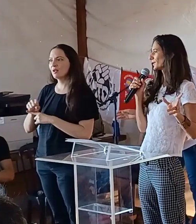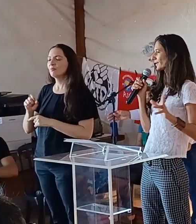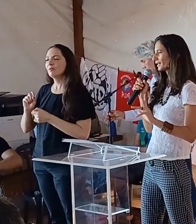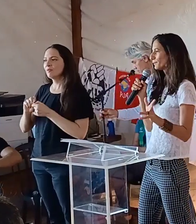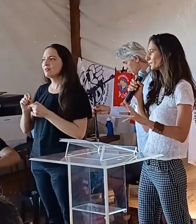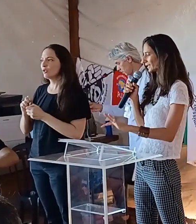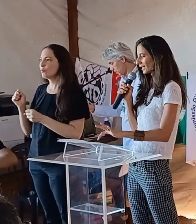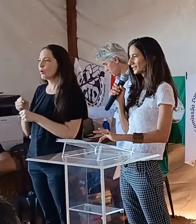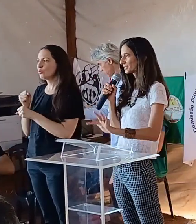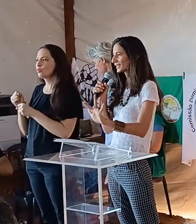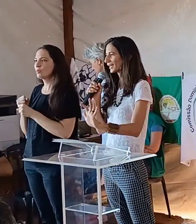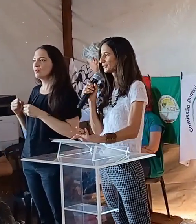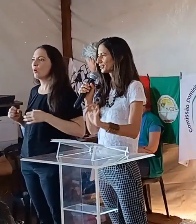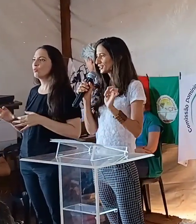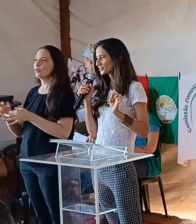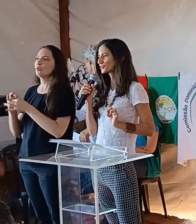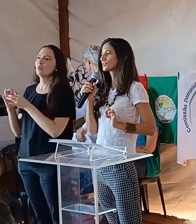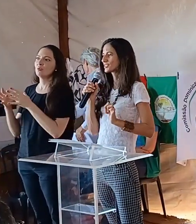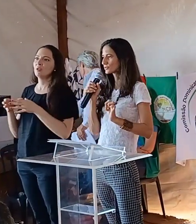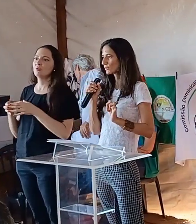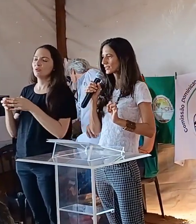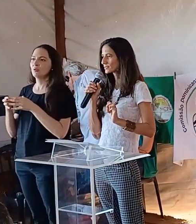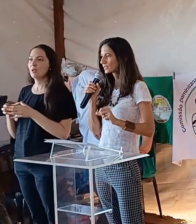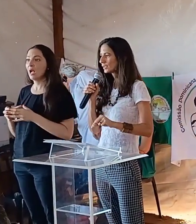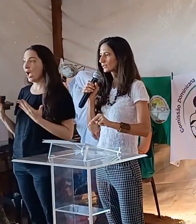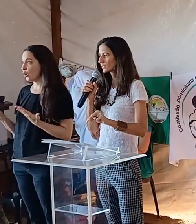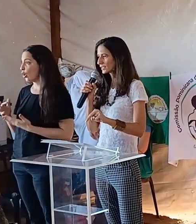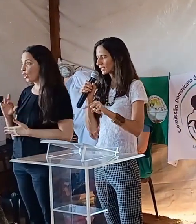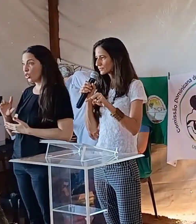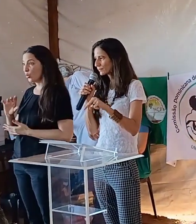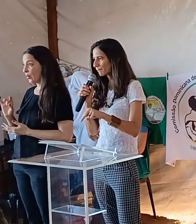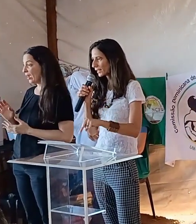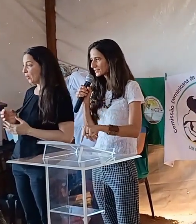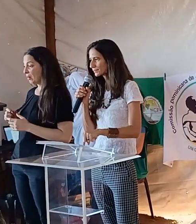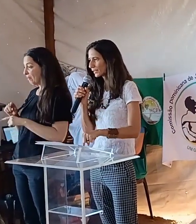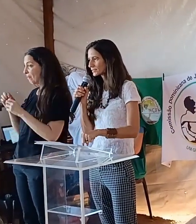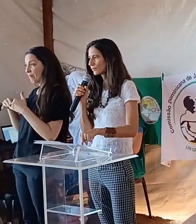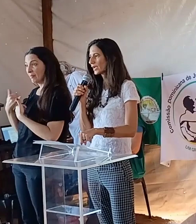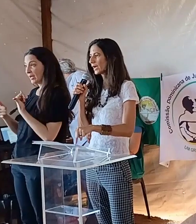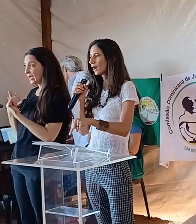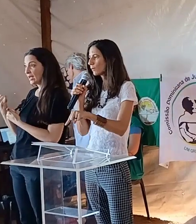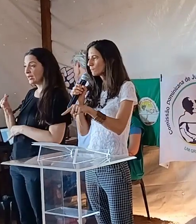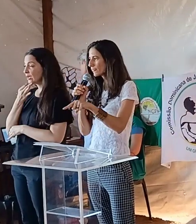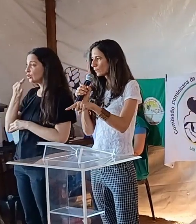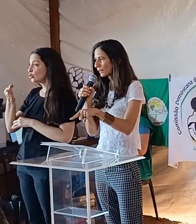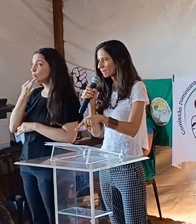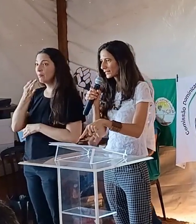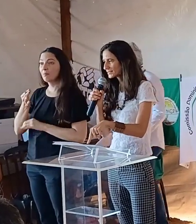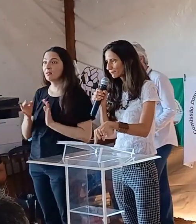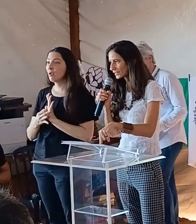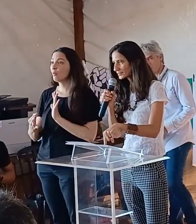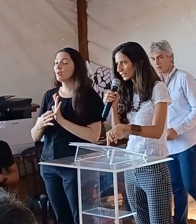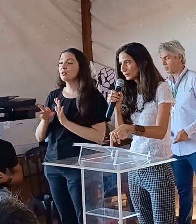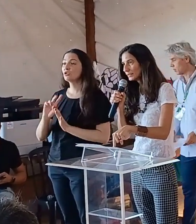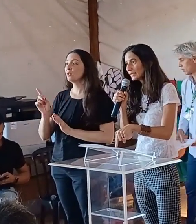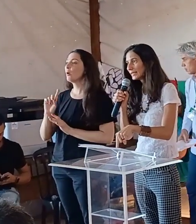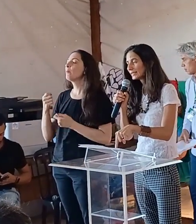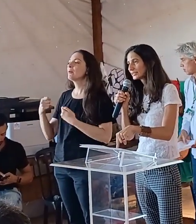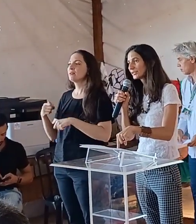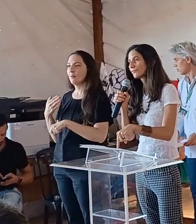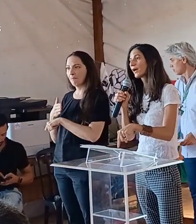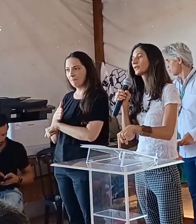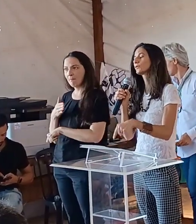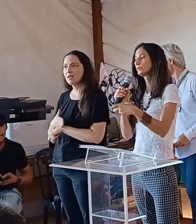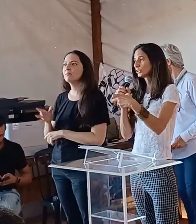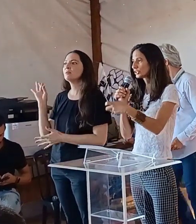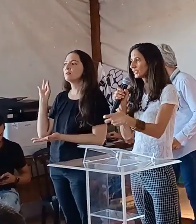falei, ó, não queremos brincar de caixinhas de sugestões. Nós queremos uma participação real, uma participação